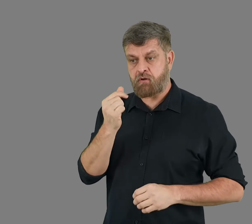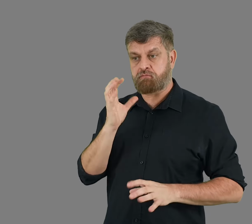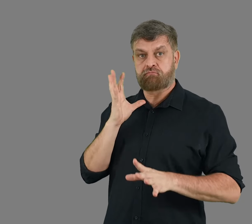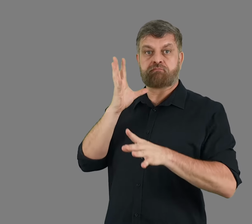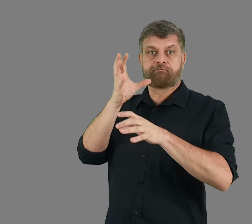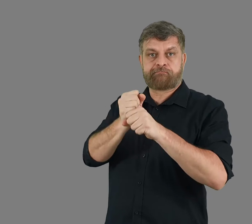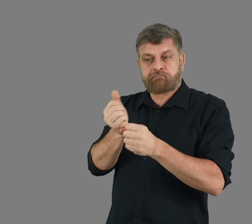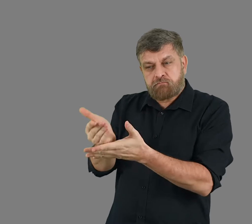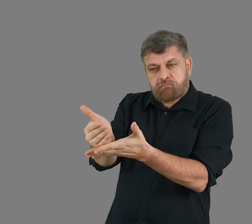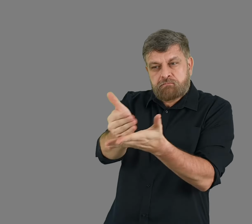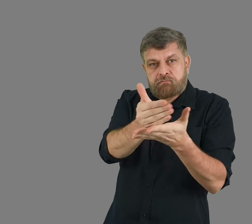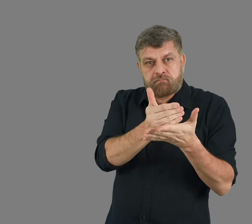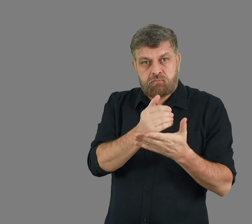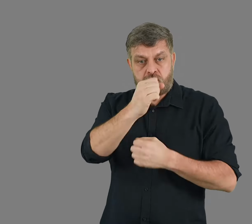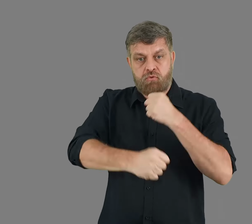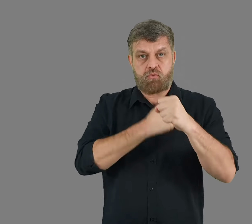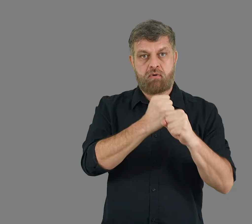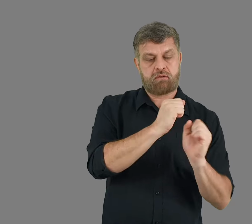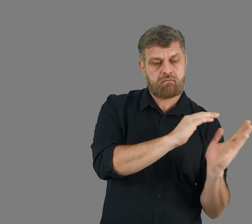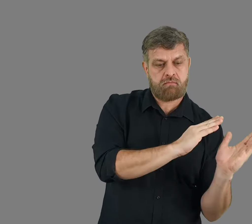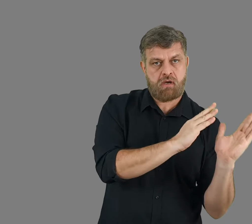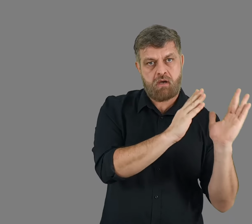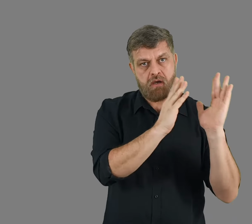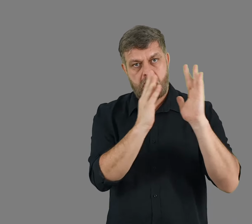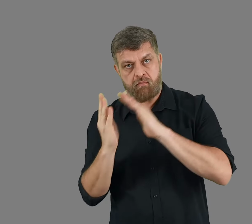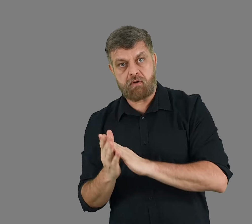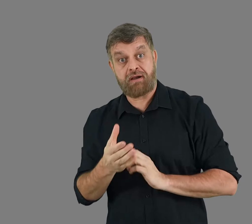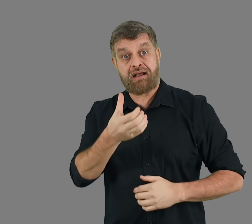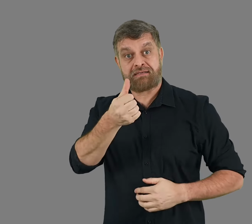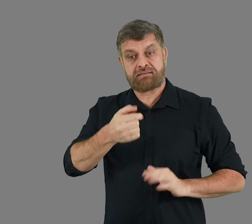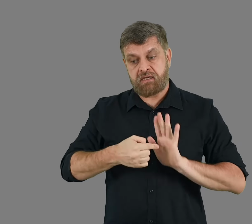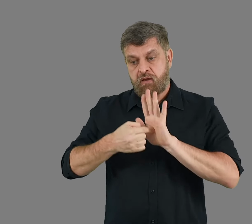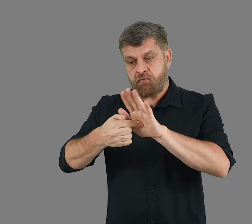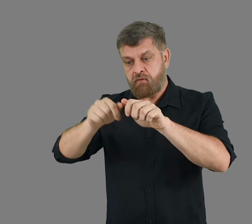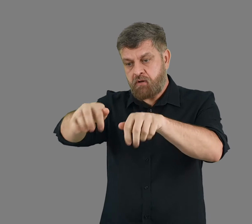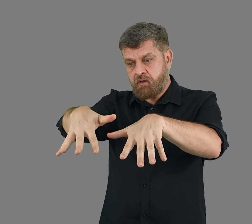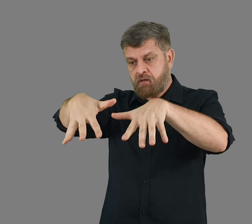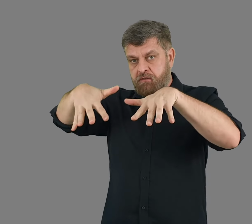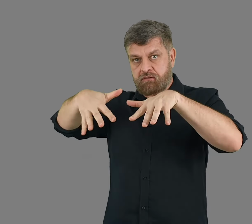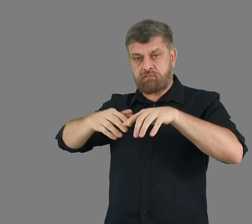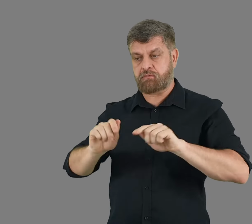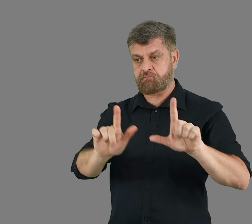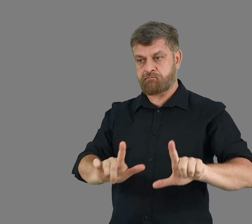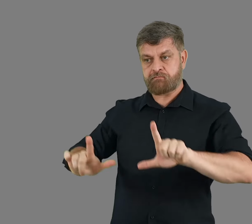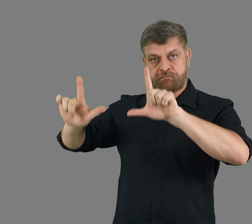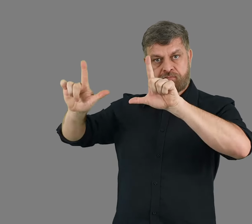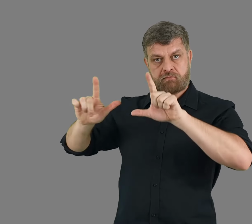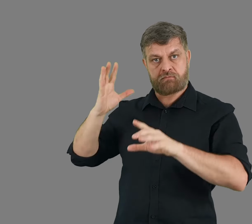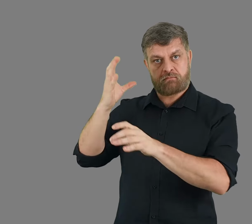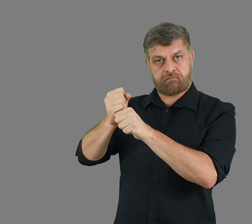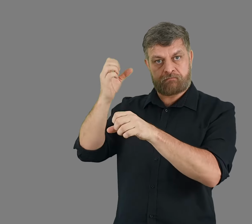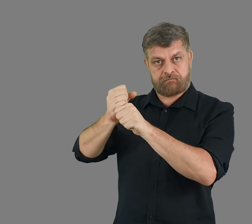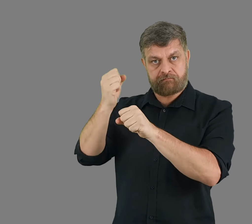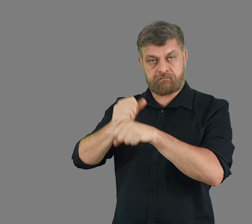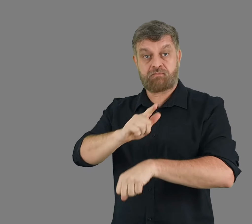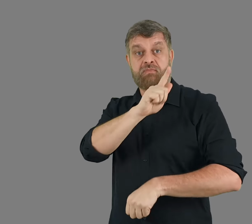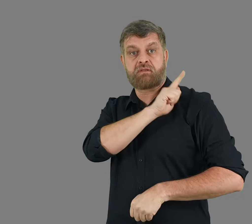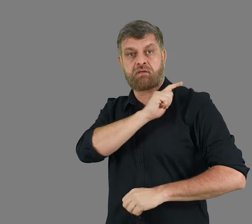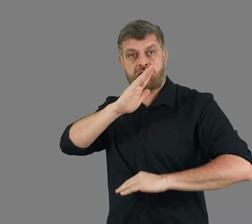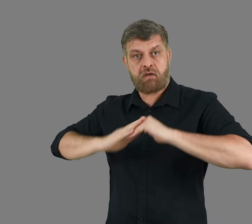anual. 6. Apresentar à Assembleia Geral, na reunião anual, o relatório de sua gestão e prestar contas